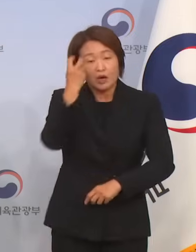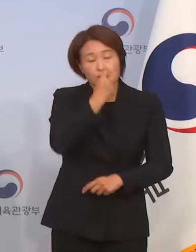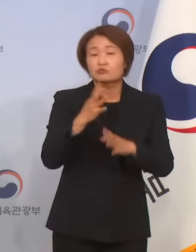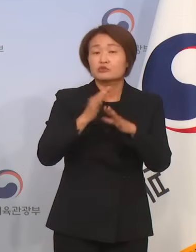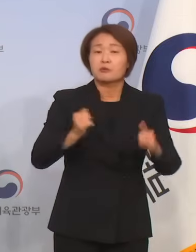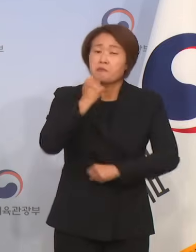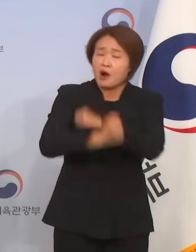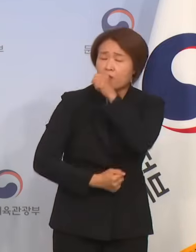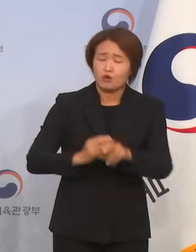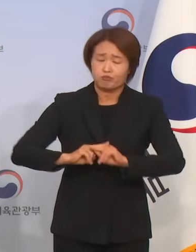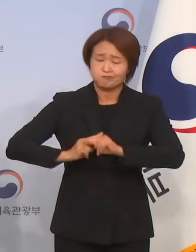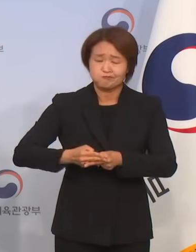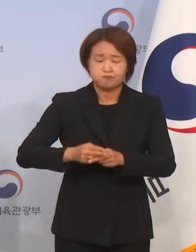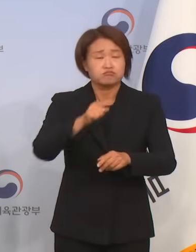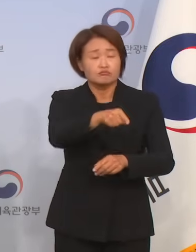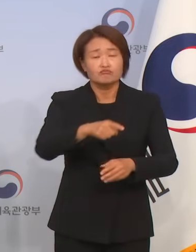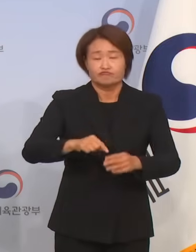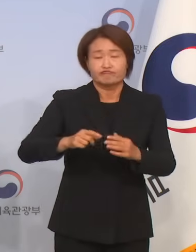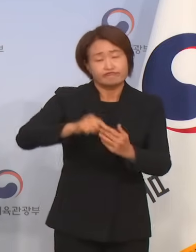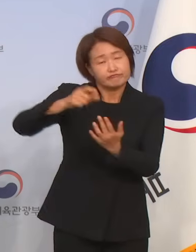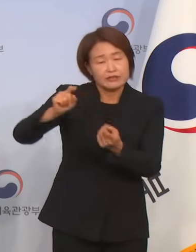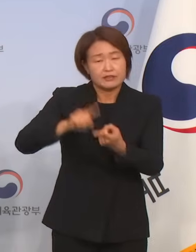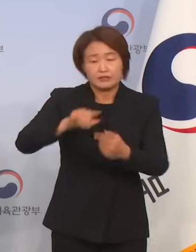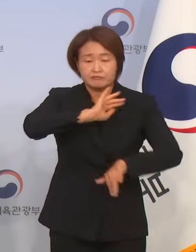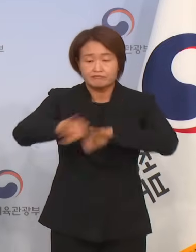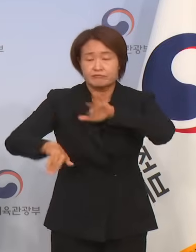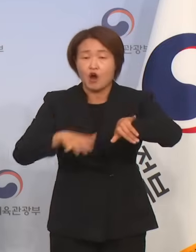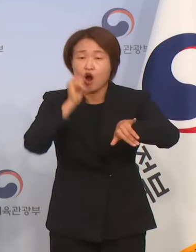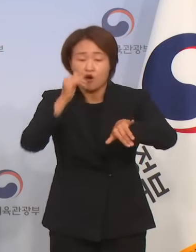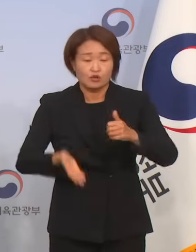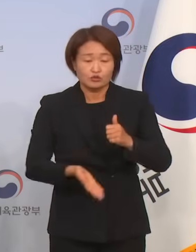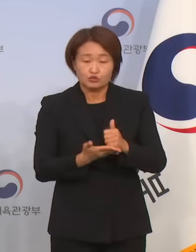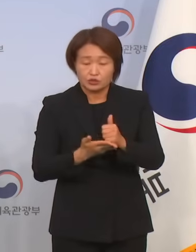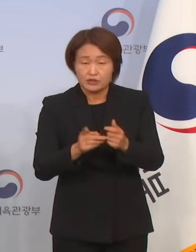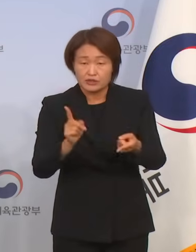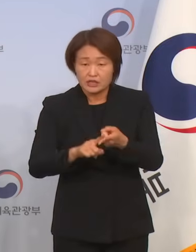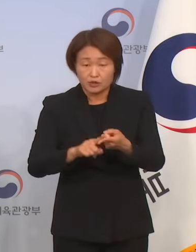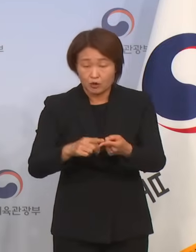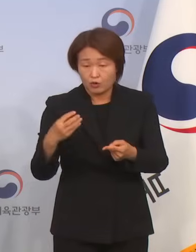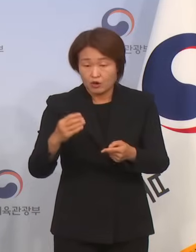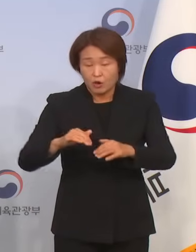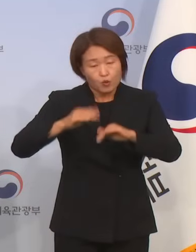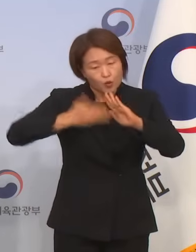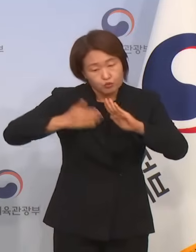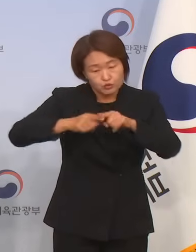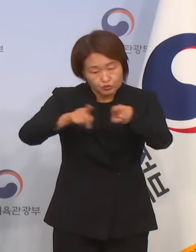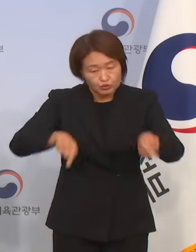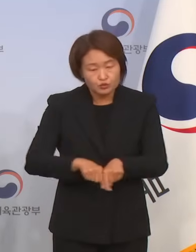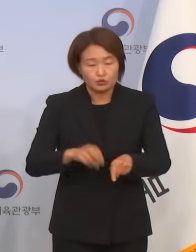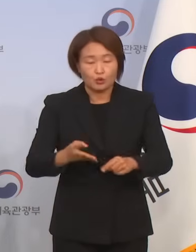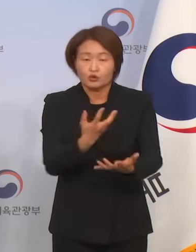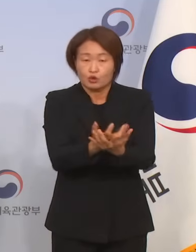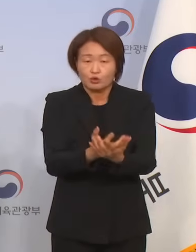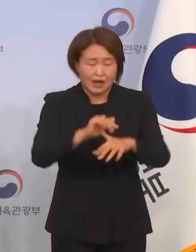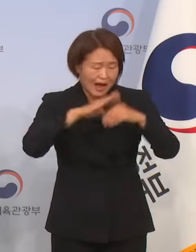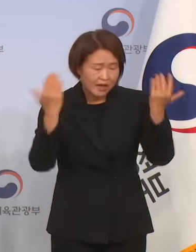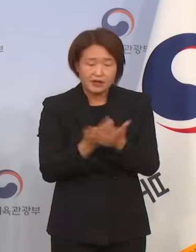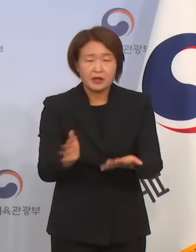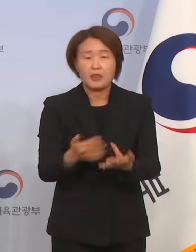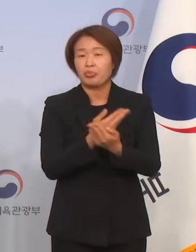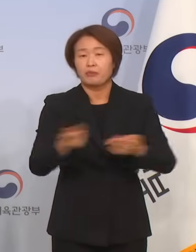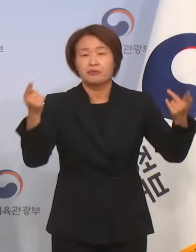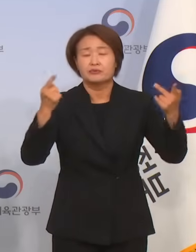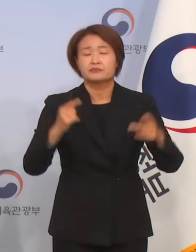등이 최종 선임에 관여하고 추천과 관련된 별도의 공문이나 관련 문서도 갖추지